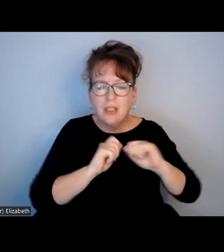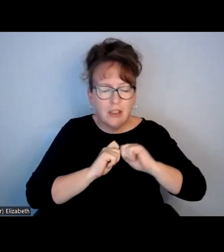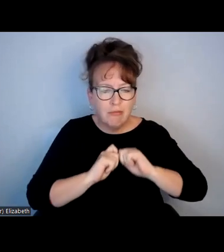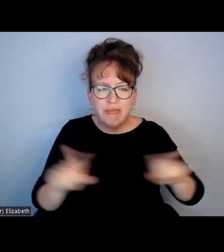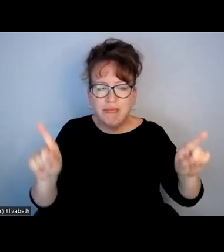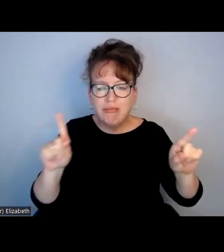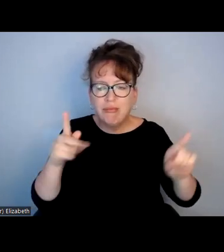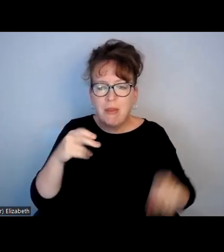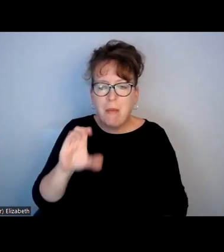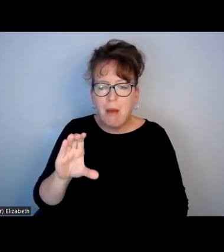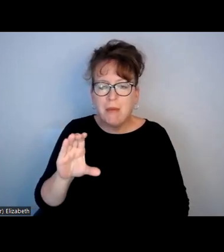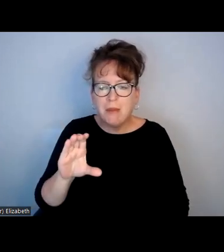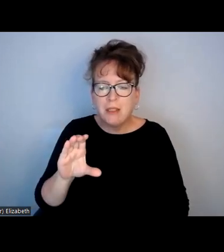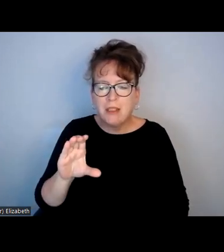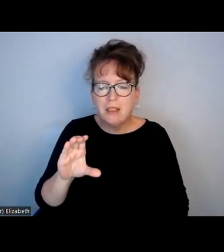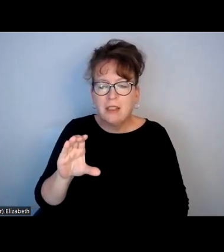es difícil